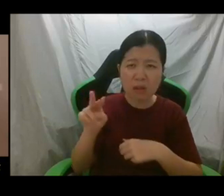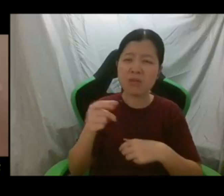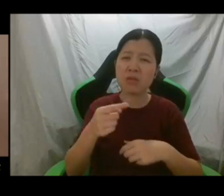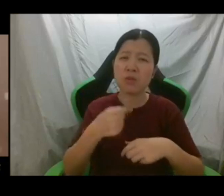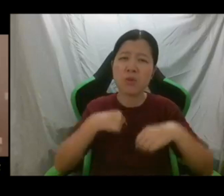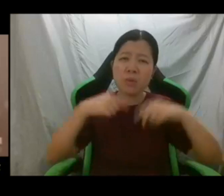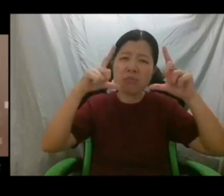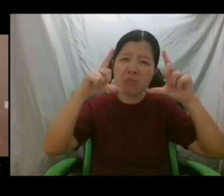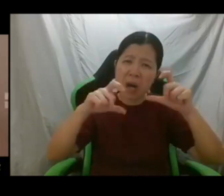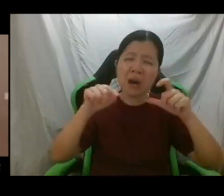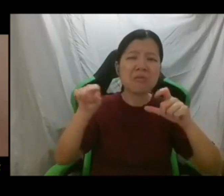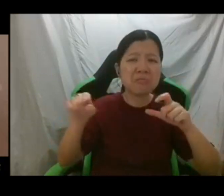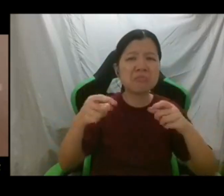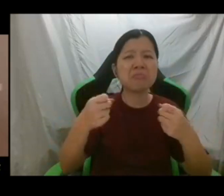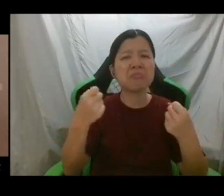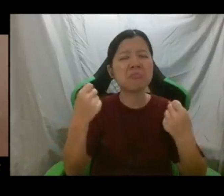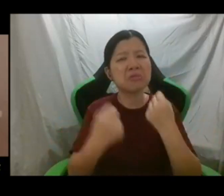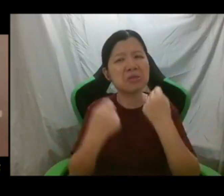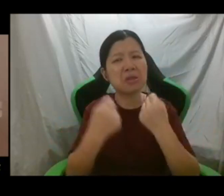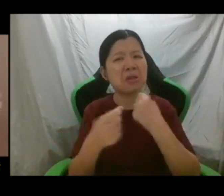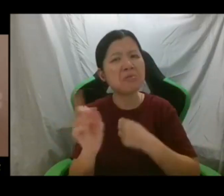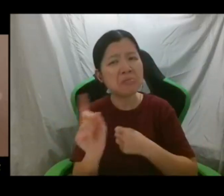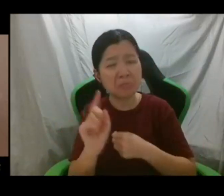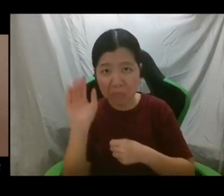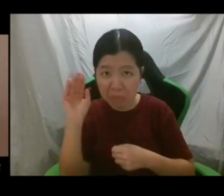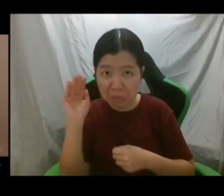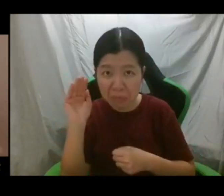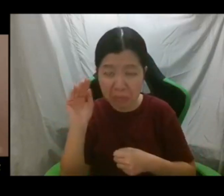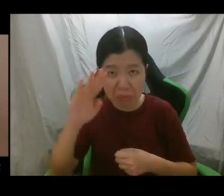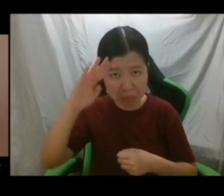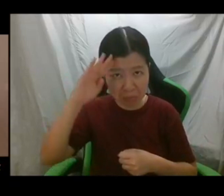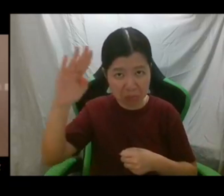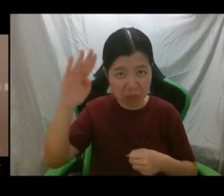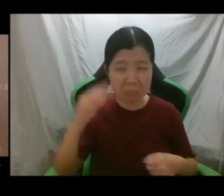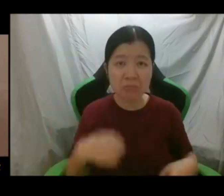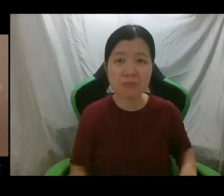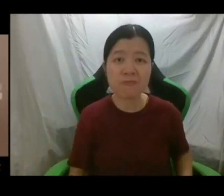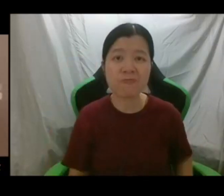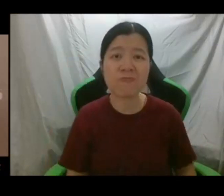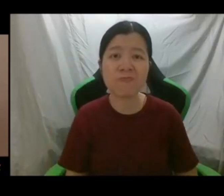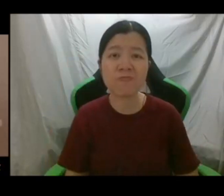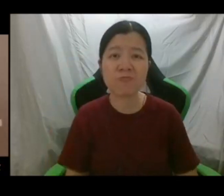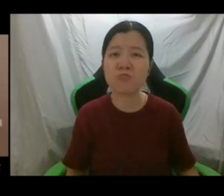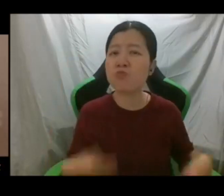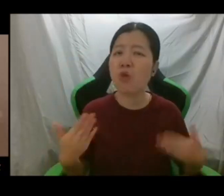相係邊一種交通工具啊？唔該晒你啊！